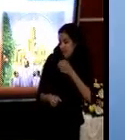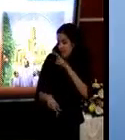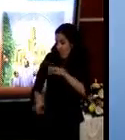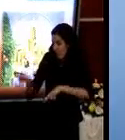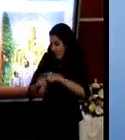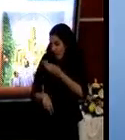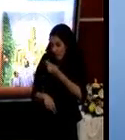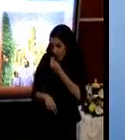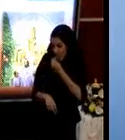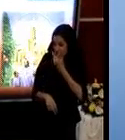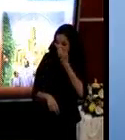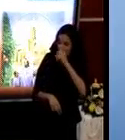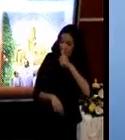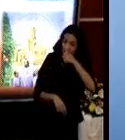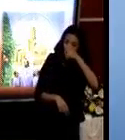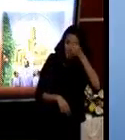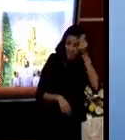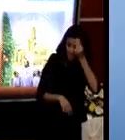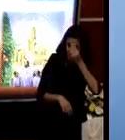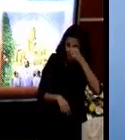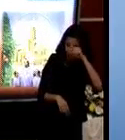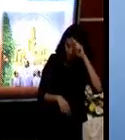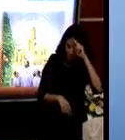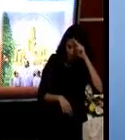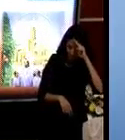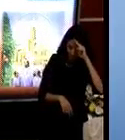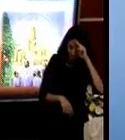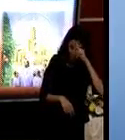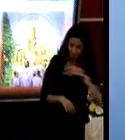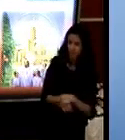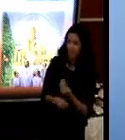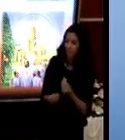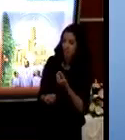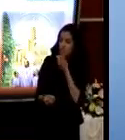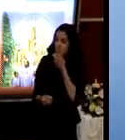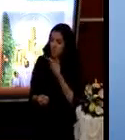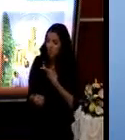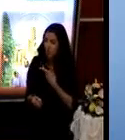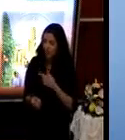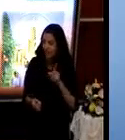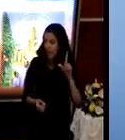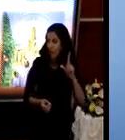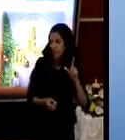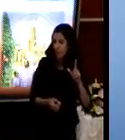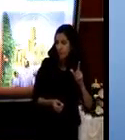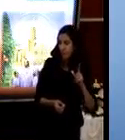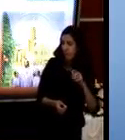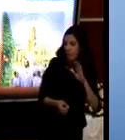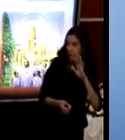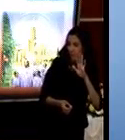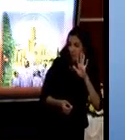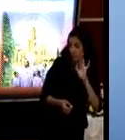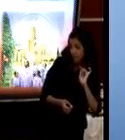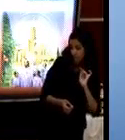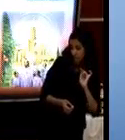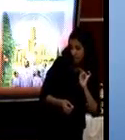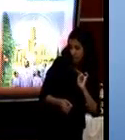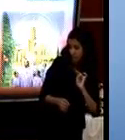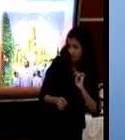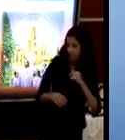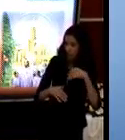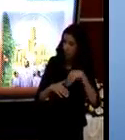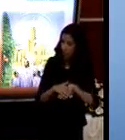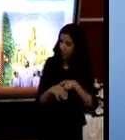pasaba con ese alimento? Se agusanaba, dice. Mientras que lo que se juntaba del viernes para el